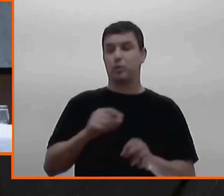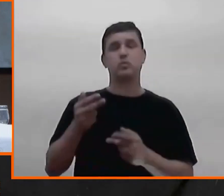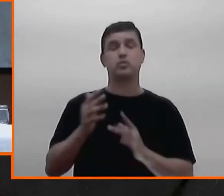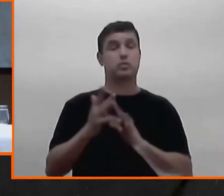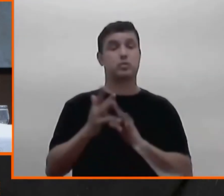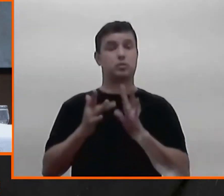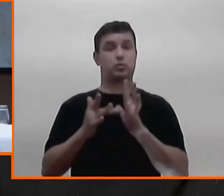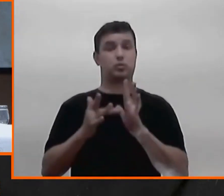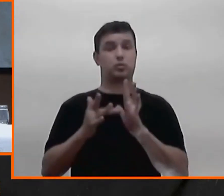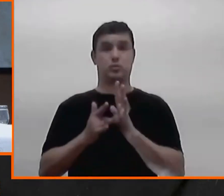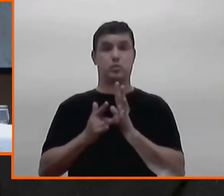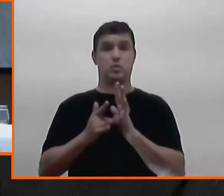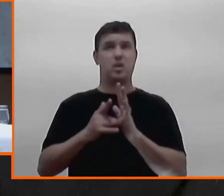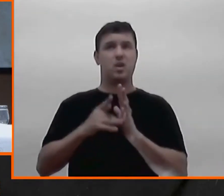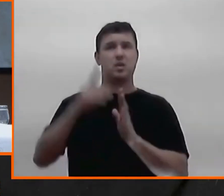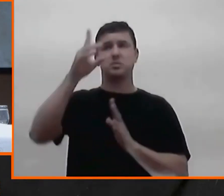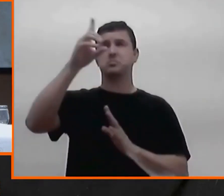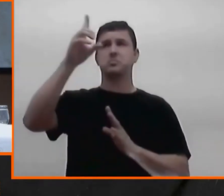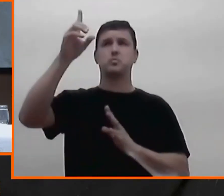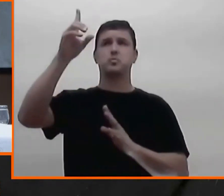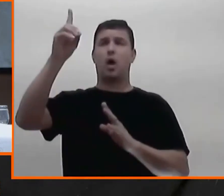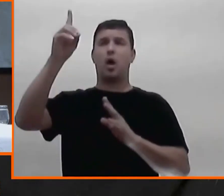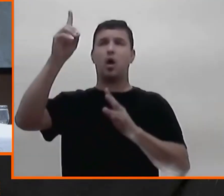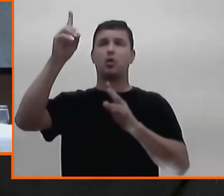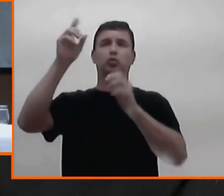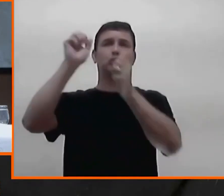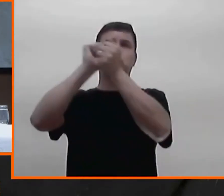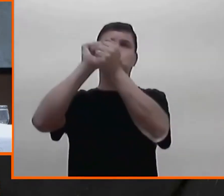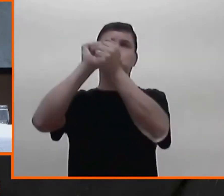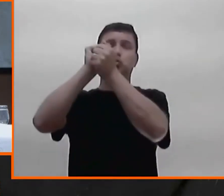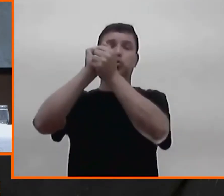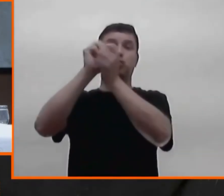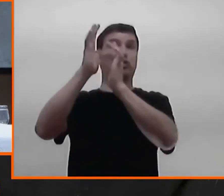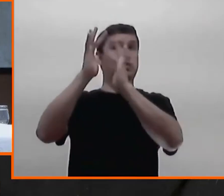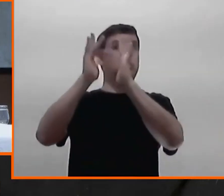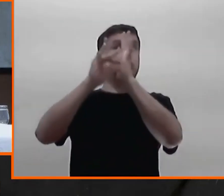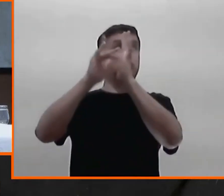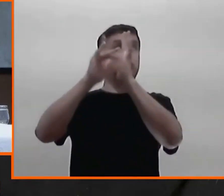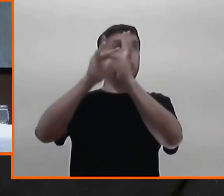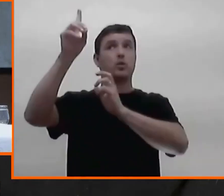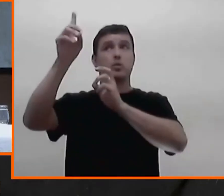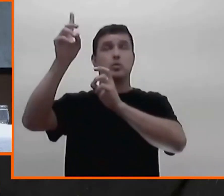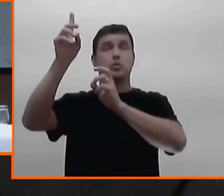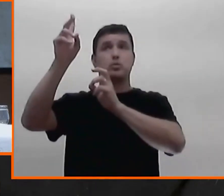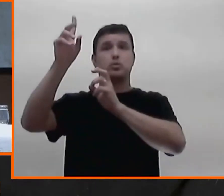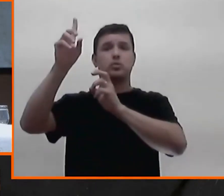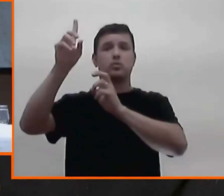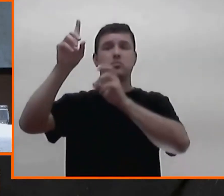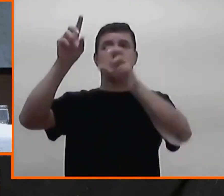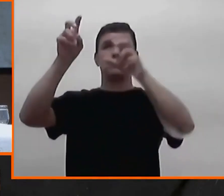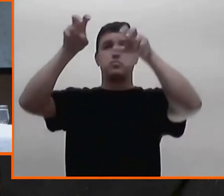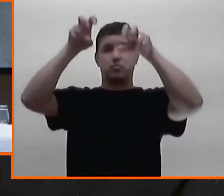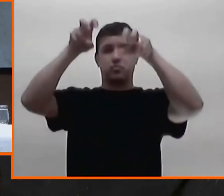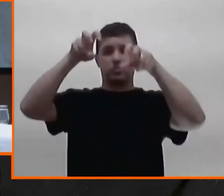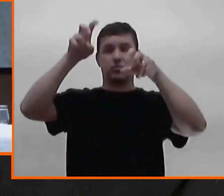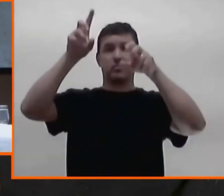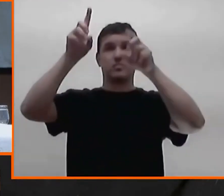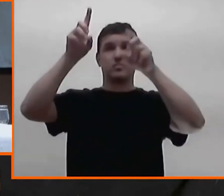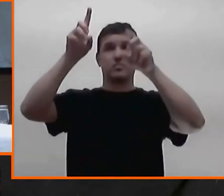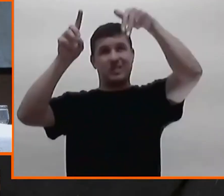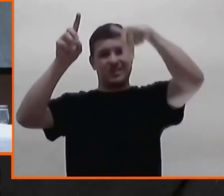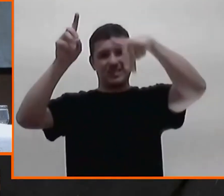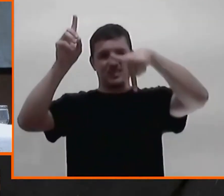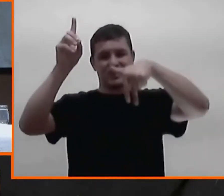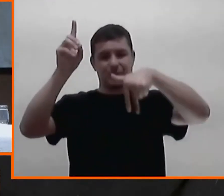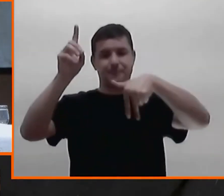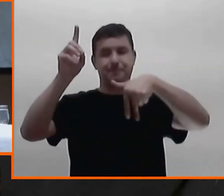de Deus, não julgou como usurpação o ser igual a Deus. Antes, a si mesmo se